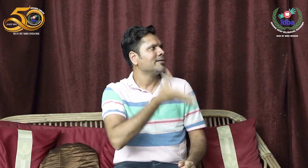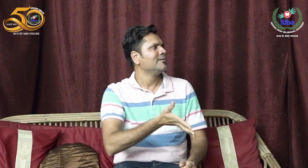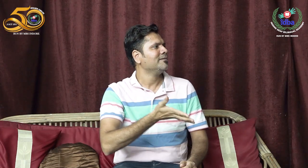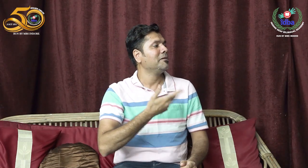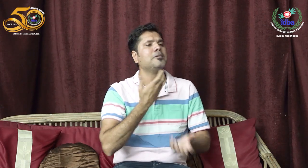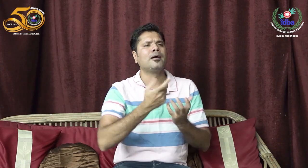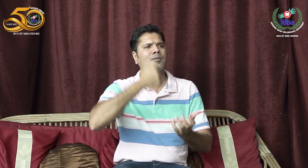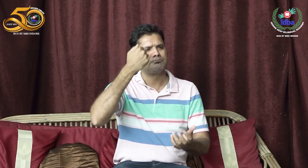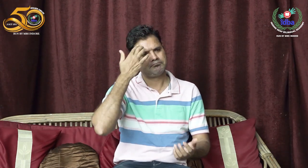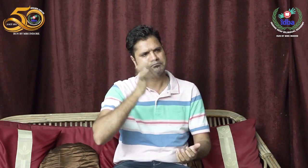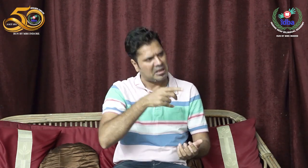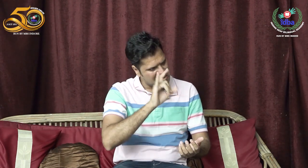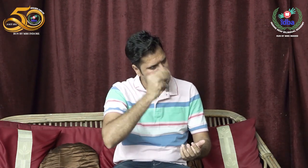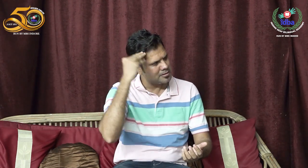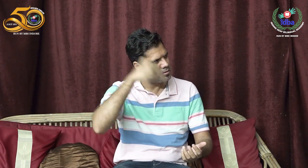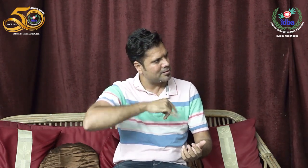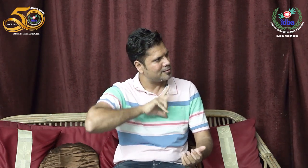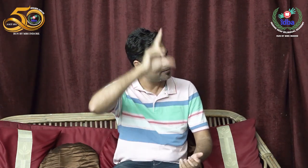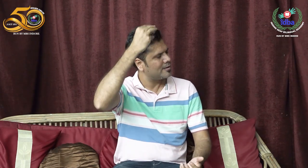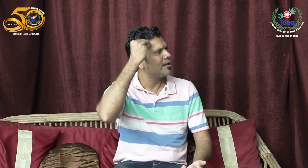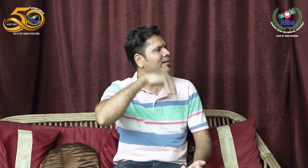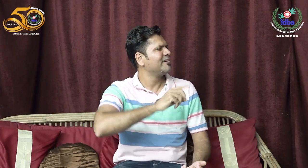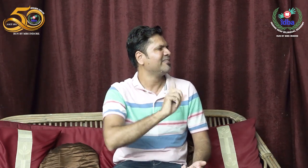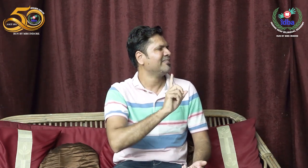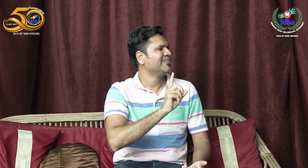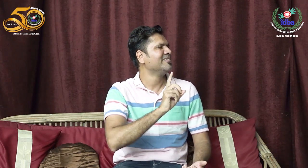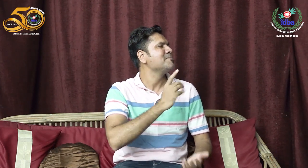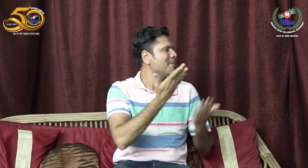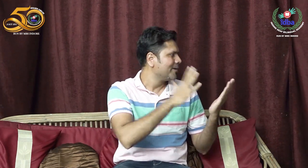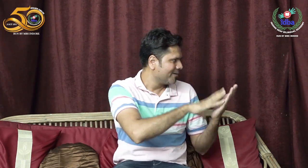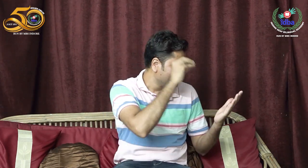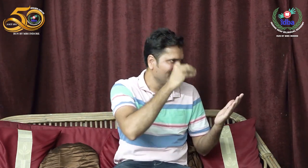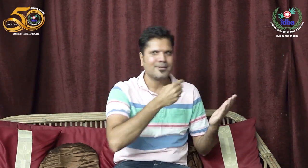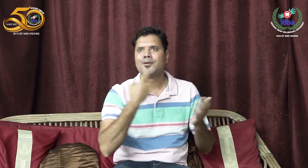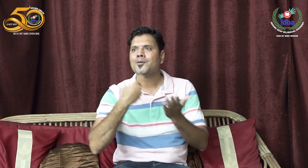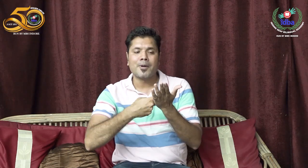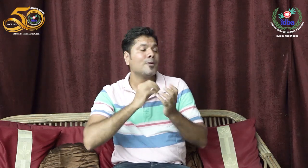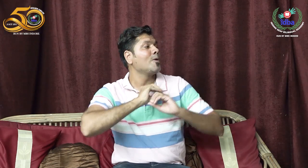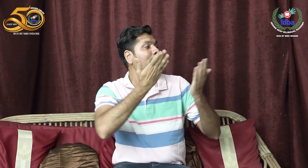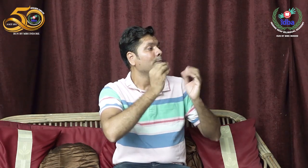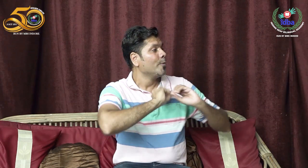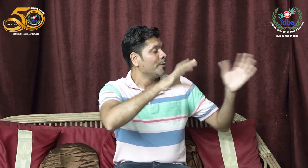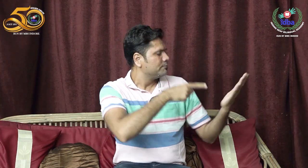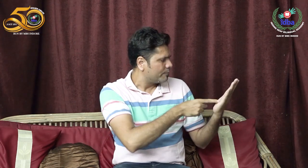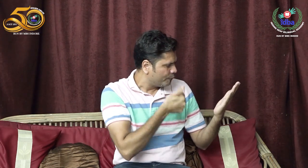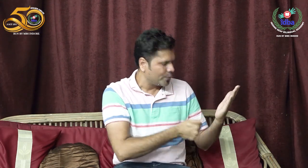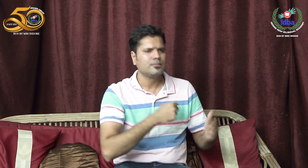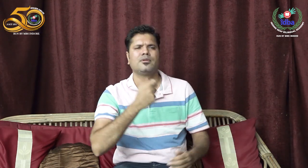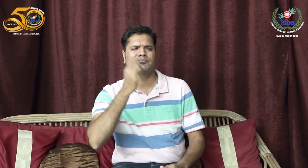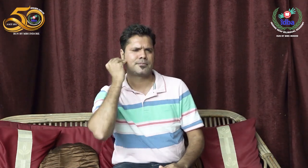उन्होंने मुझे मार्केट एक्सपीरियंस दिया, एक्सपोजर दिया। जैसे मैं कभी बाहर, उन्होंने मुझे सिखाया कि कभी मैं बाहर जाऊँगा, मार्केट जाऊँगा तो मेरी कैसे हेल्प आएगा,